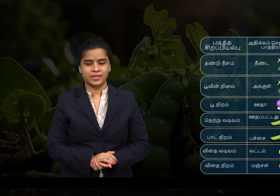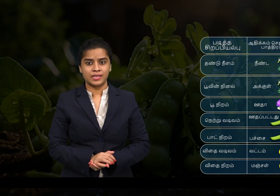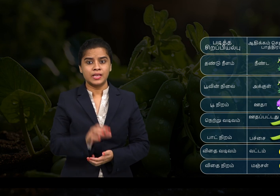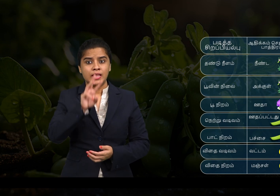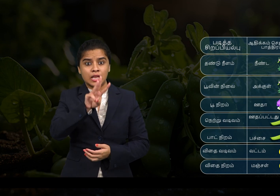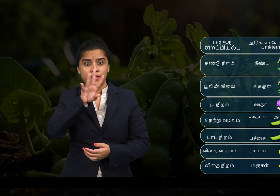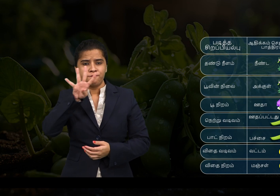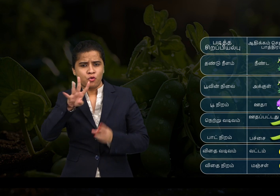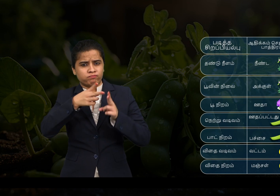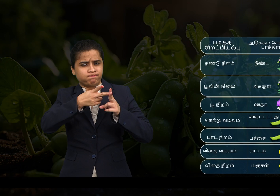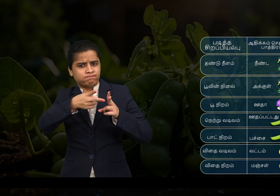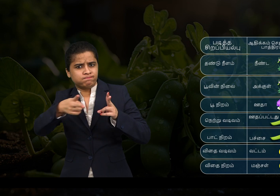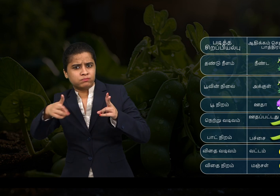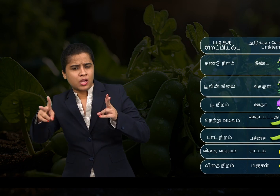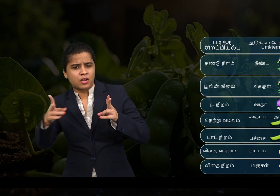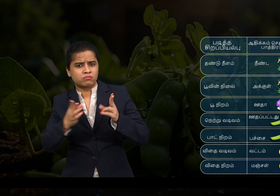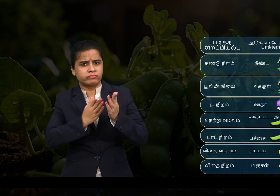10,000 பட்டாணி செடிகளுடன்